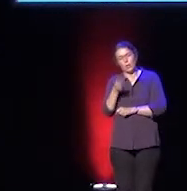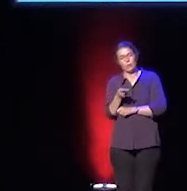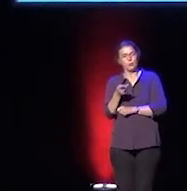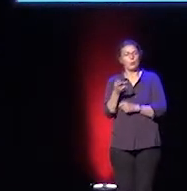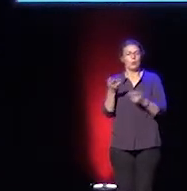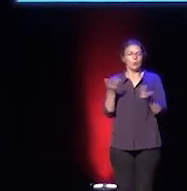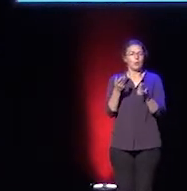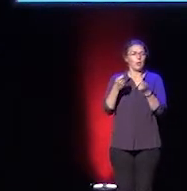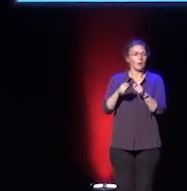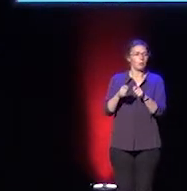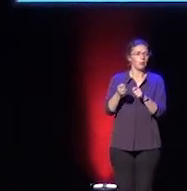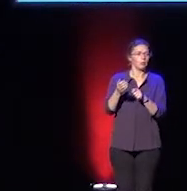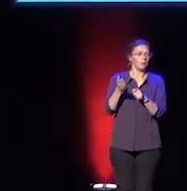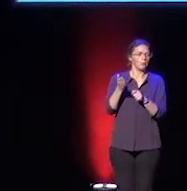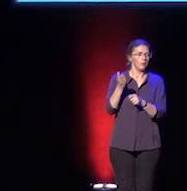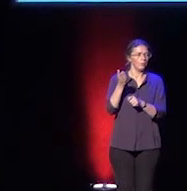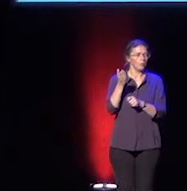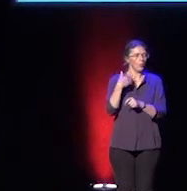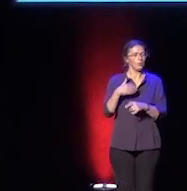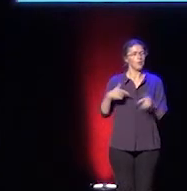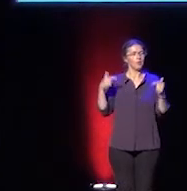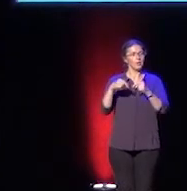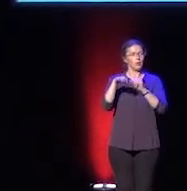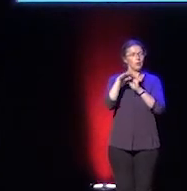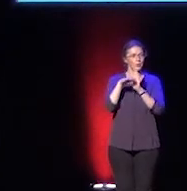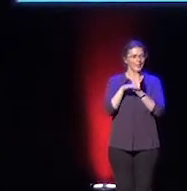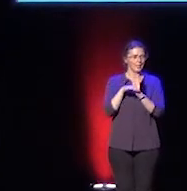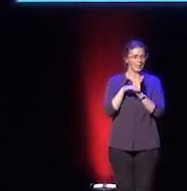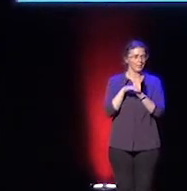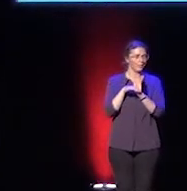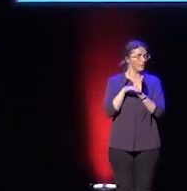dem Abschluss dieses Versorgungsgesetzes, so